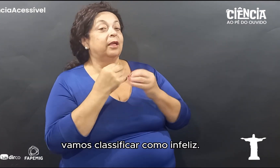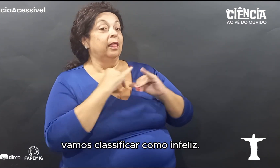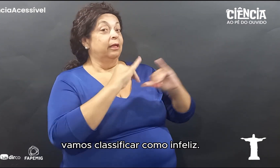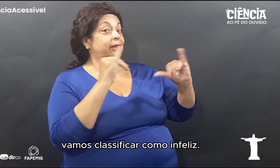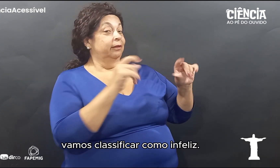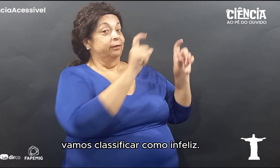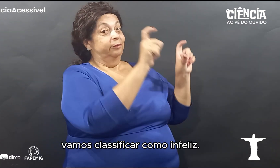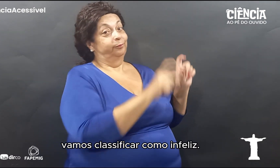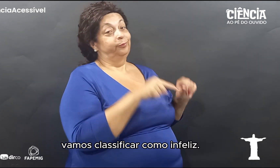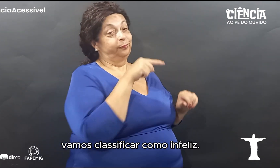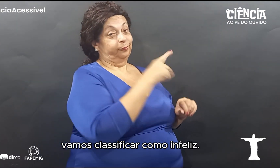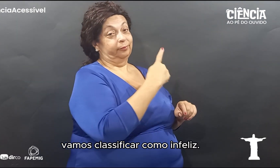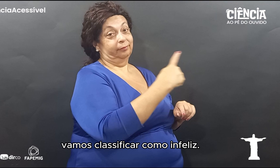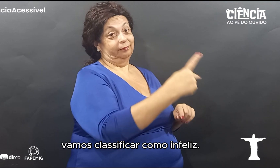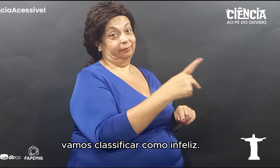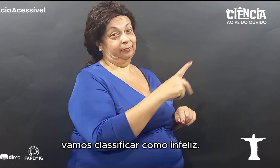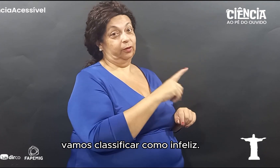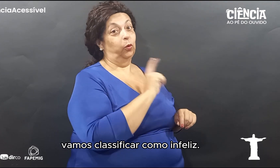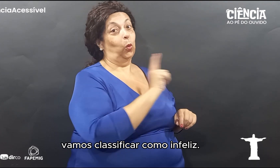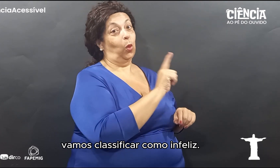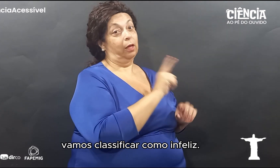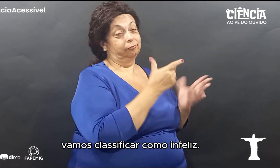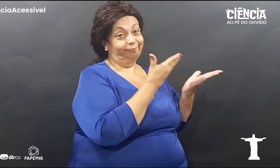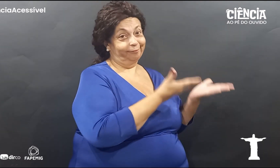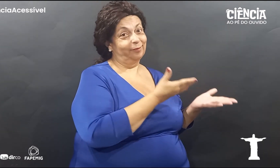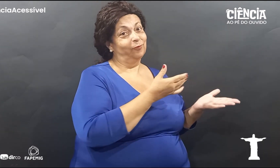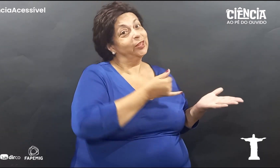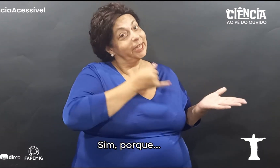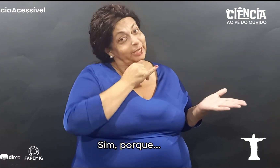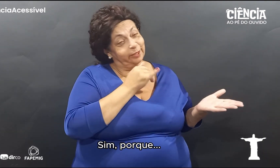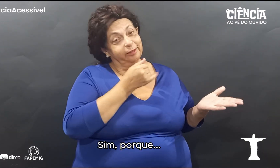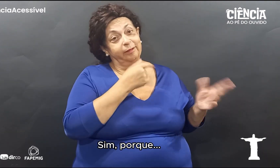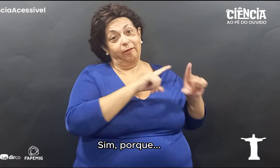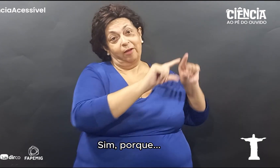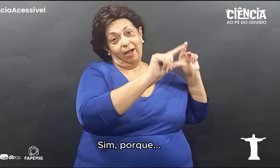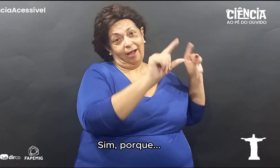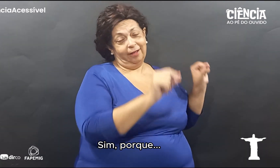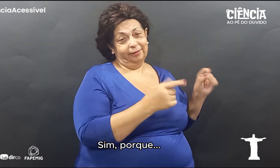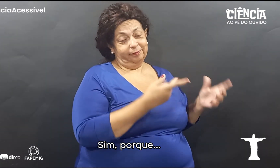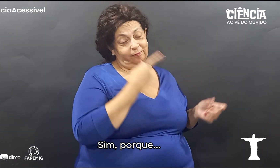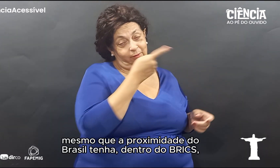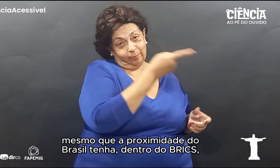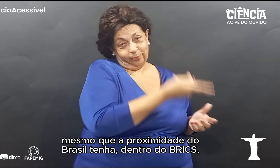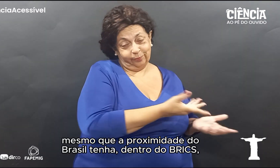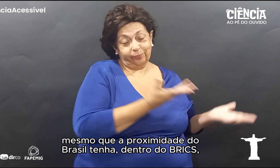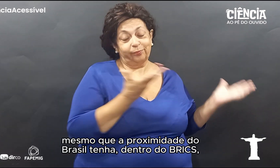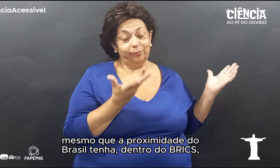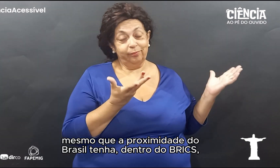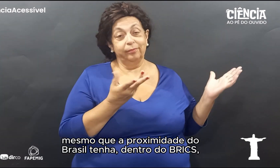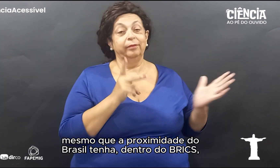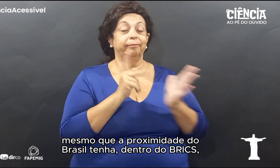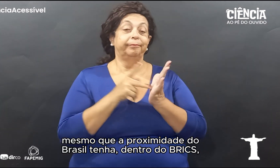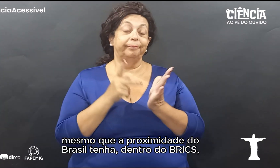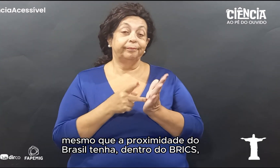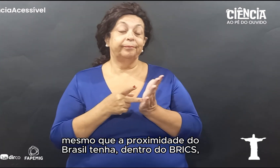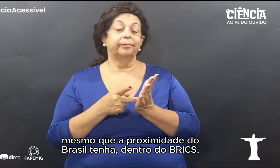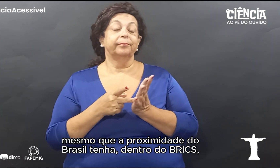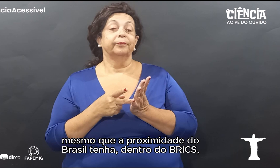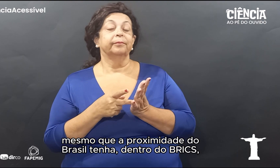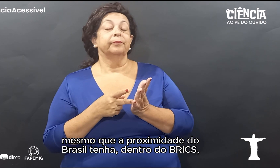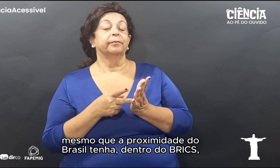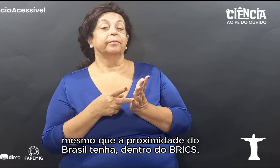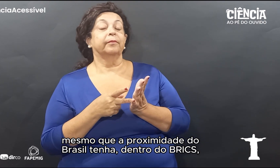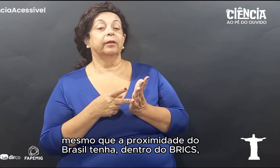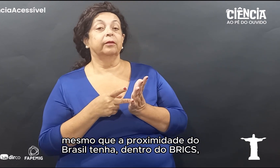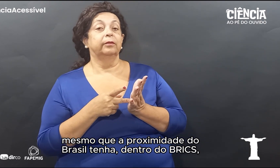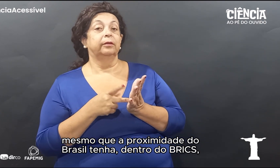declaração, sim, vamos classificar como infeliz. Sim, porque mesmo